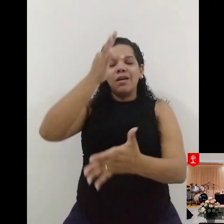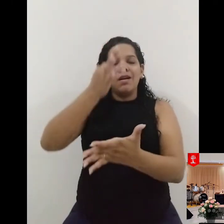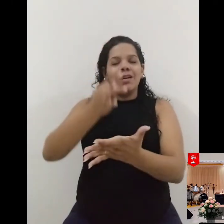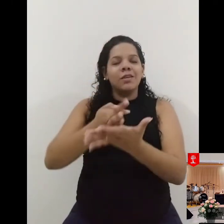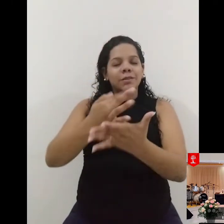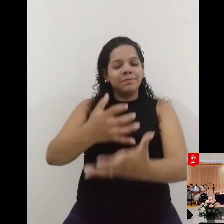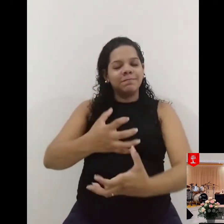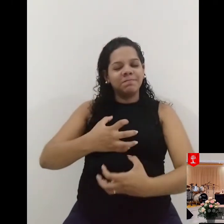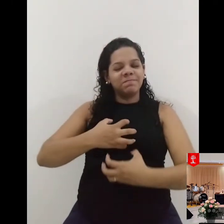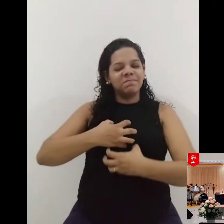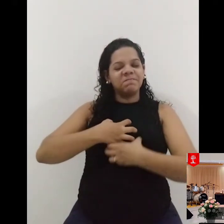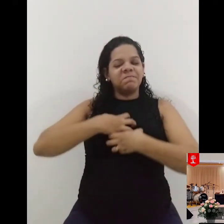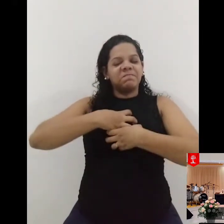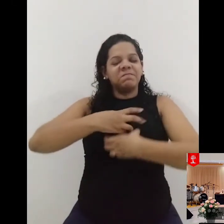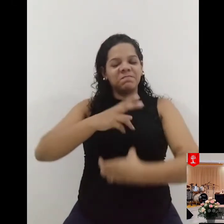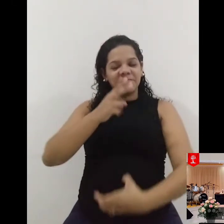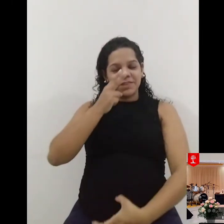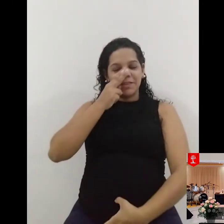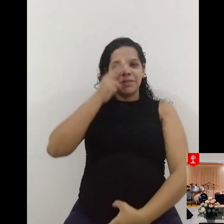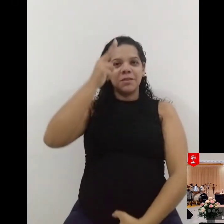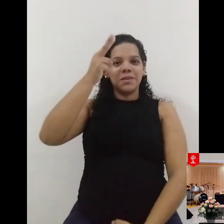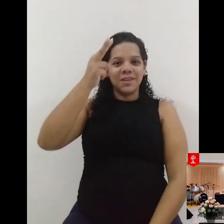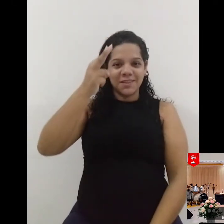é no Senhor.